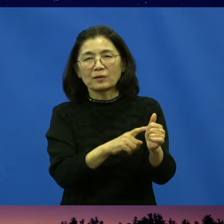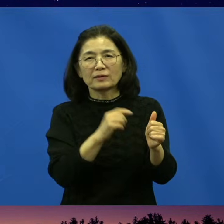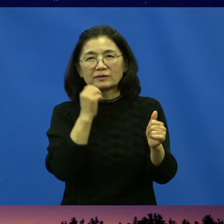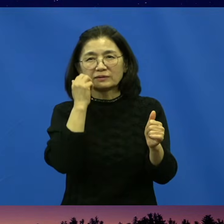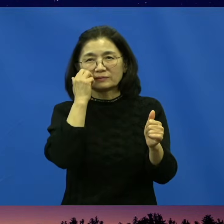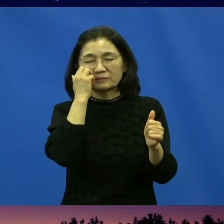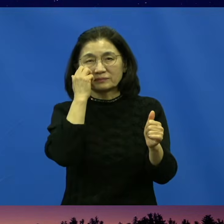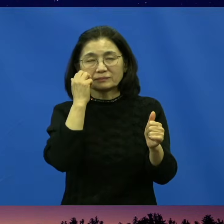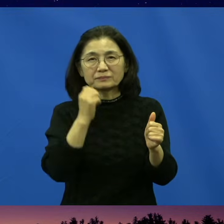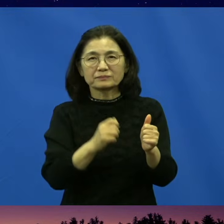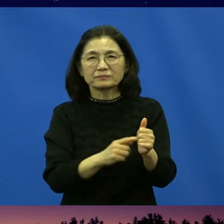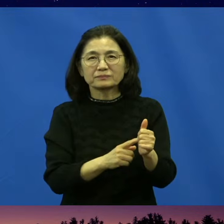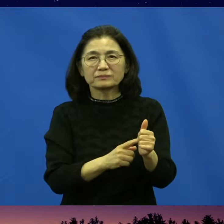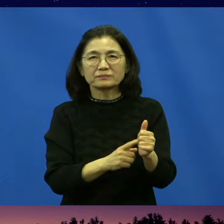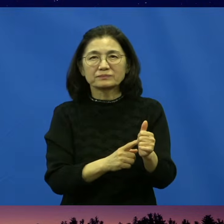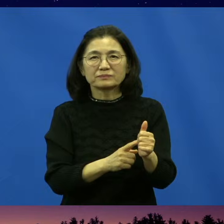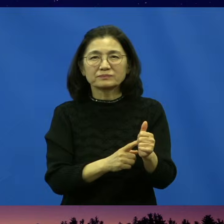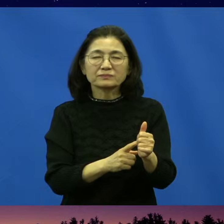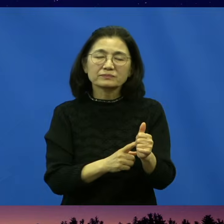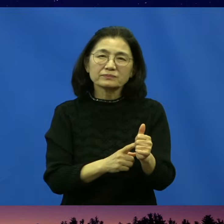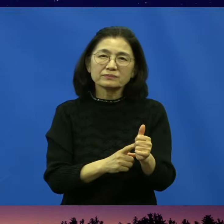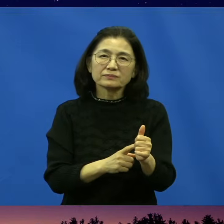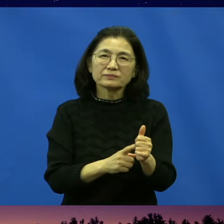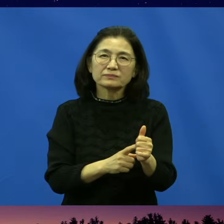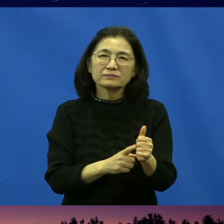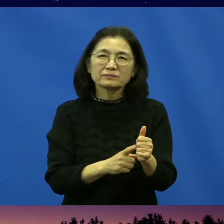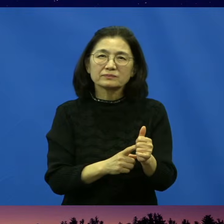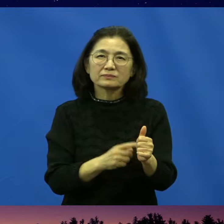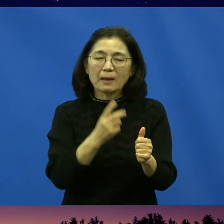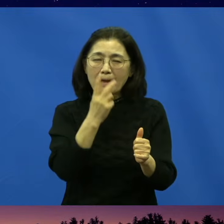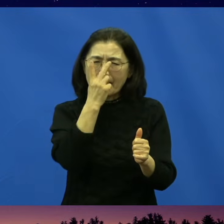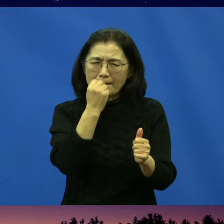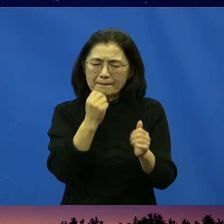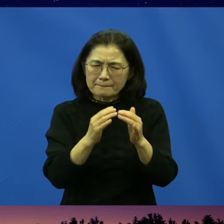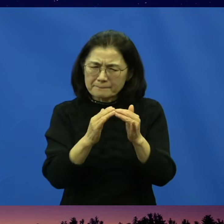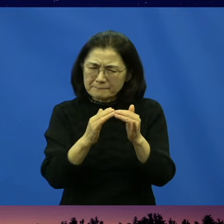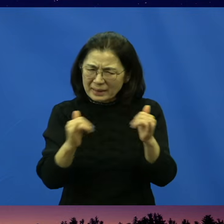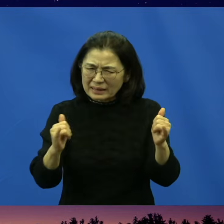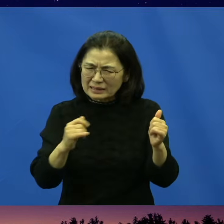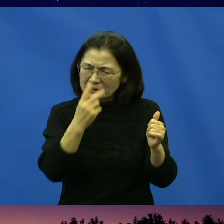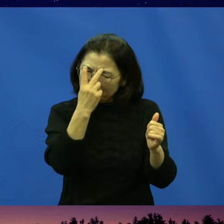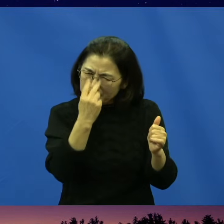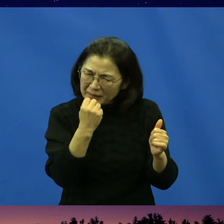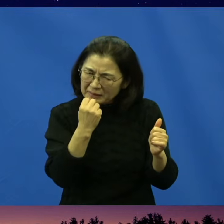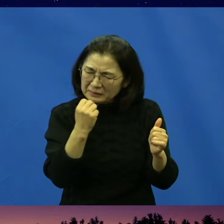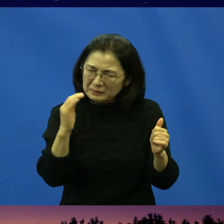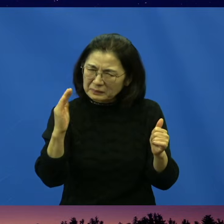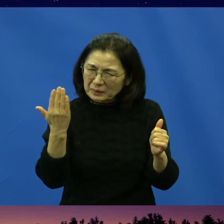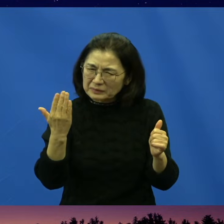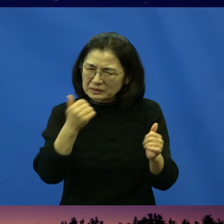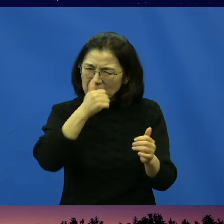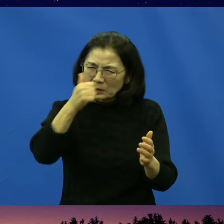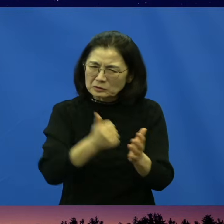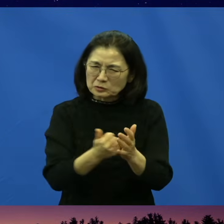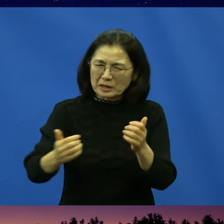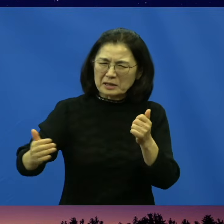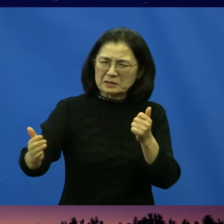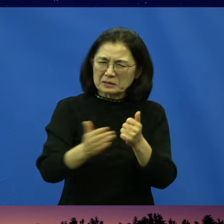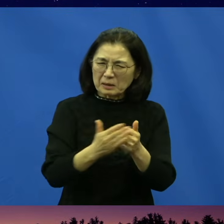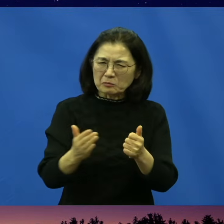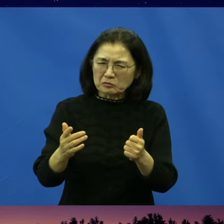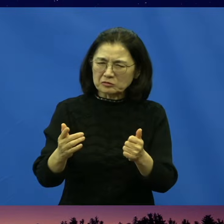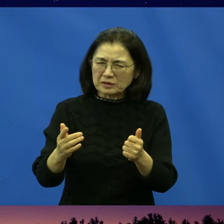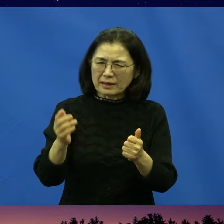질병 자체가 이 죄 가운데 온 것이 아닌가, 하나님의 벌 받은 거 아니냐, 그렇게 사람들이 눈총받으며 살아왔는데